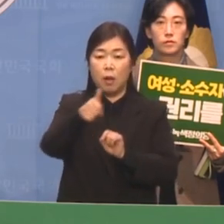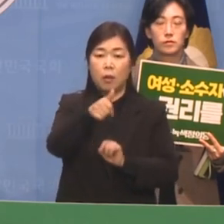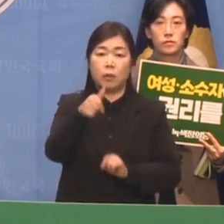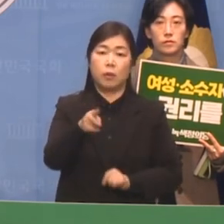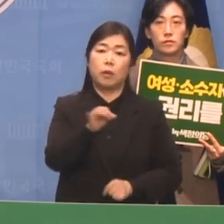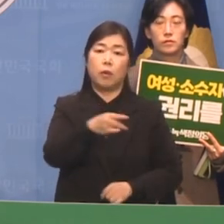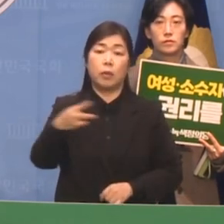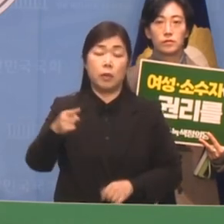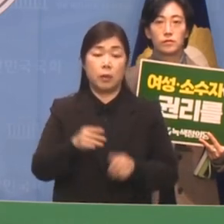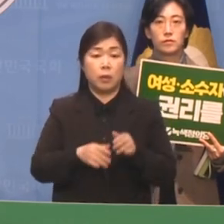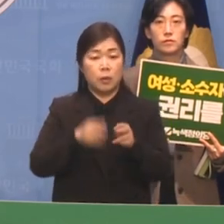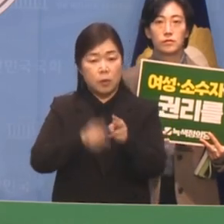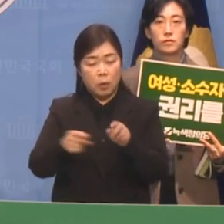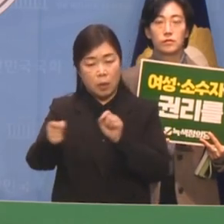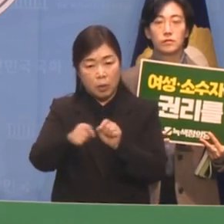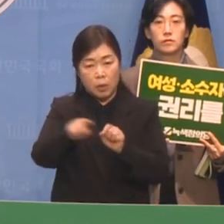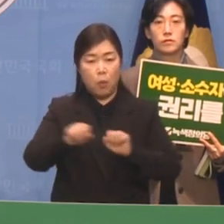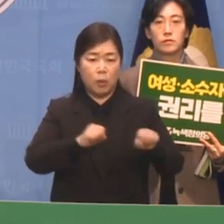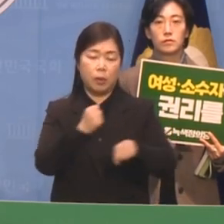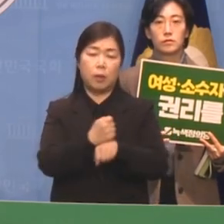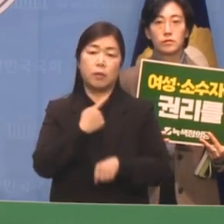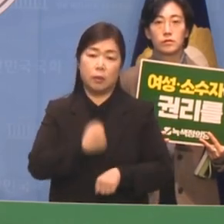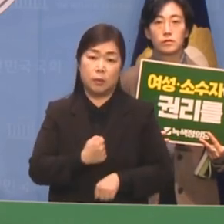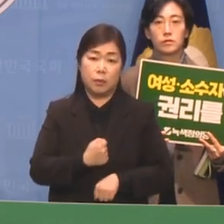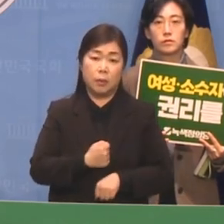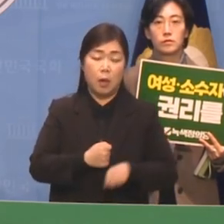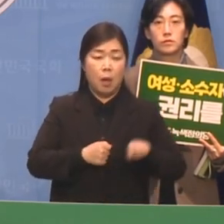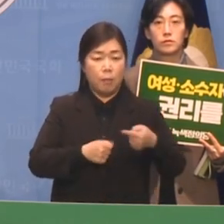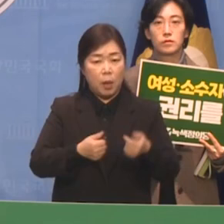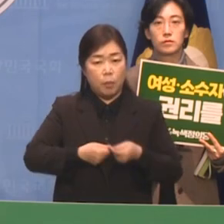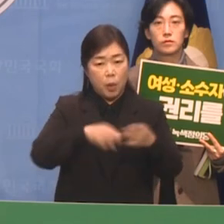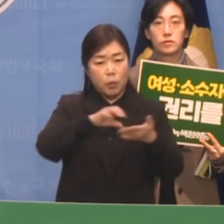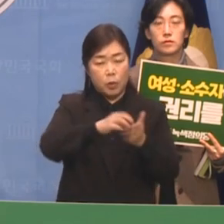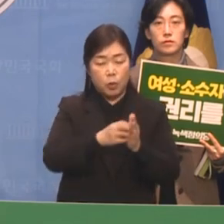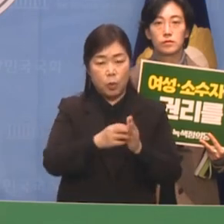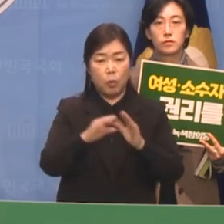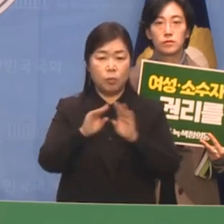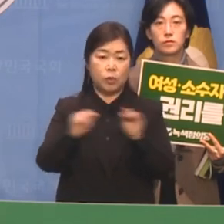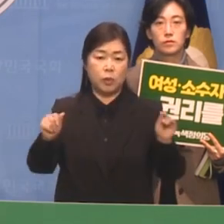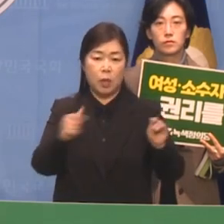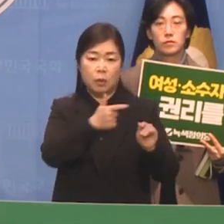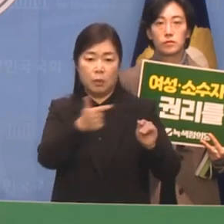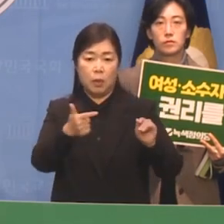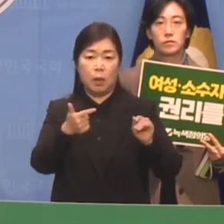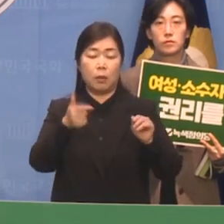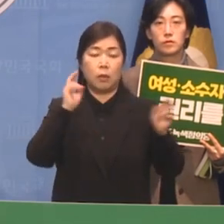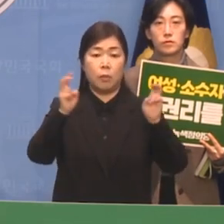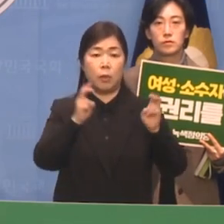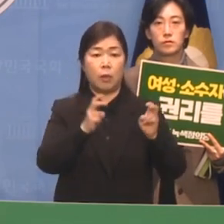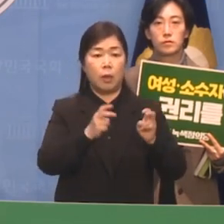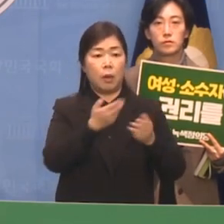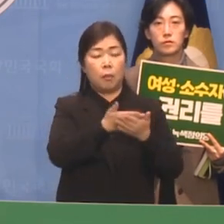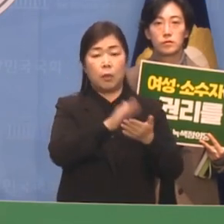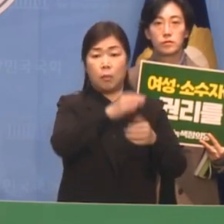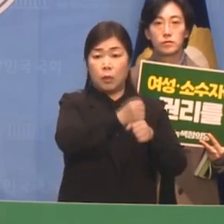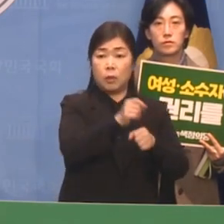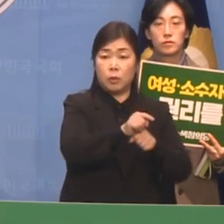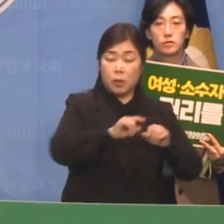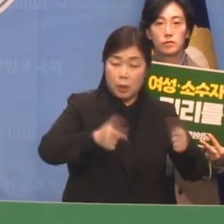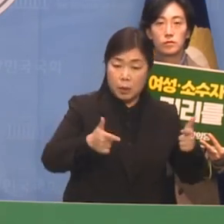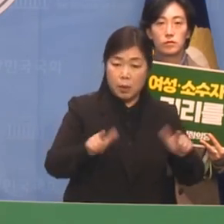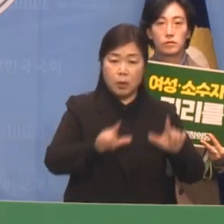했습니다. 100평 정도의 부지를 대기업이 개발하는 것이 아닌 시민들의 땅으로 만들기 위해